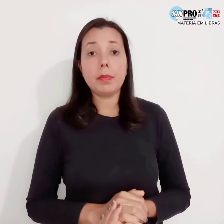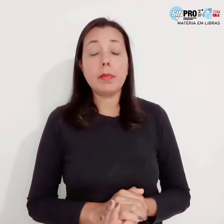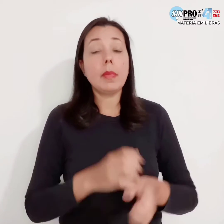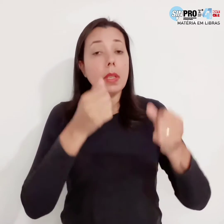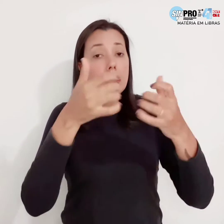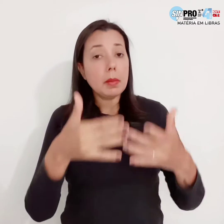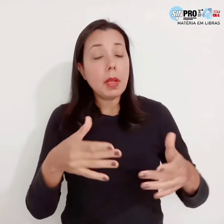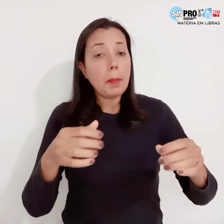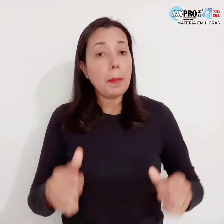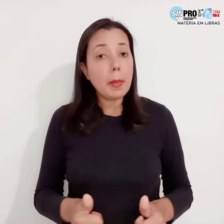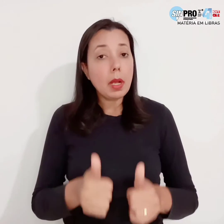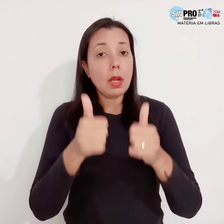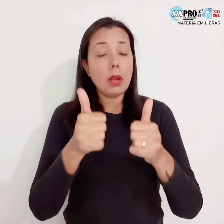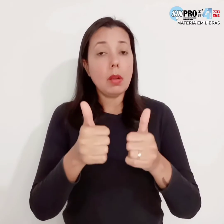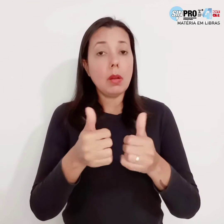explica melhor a situação.